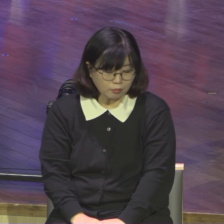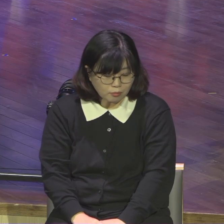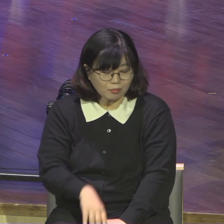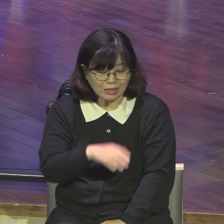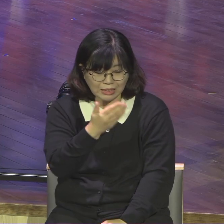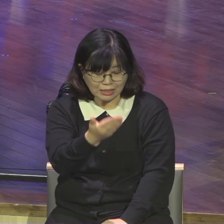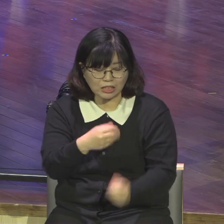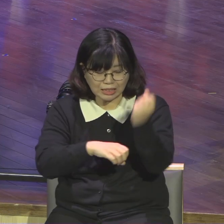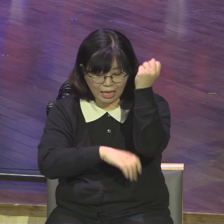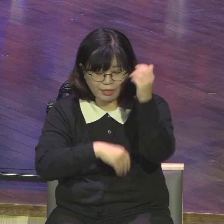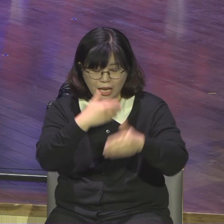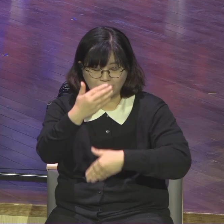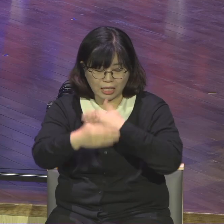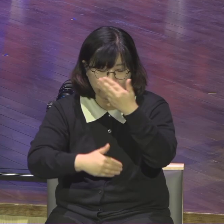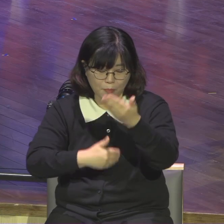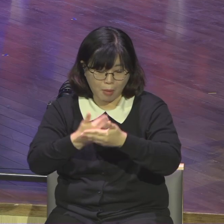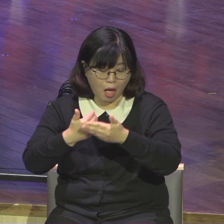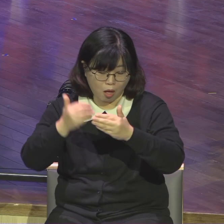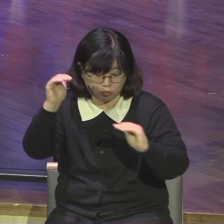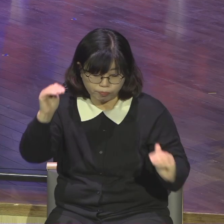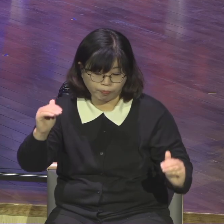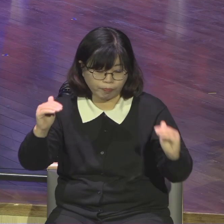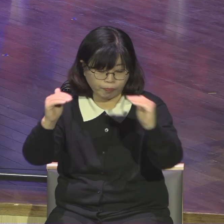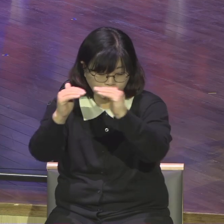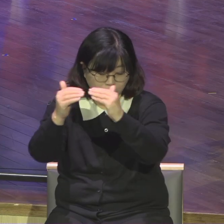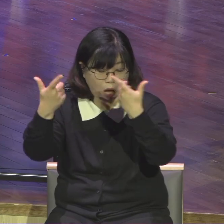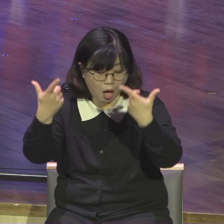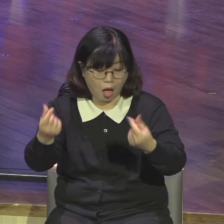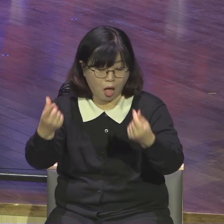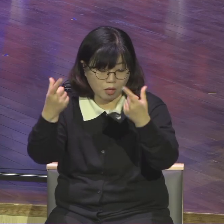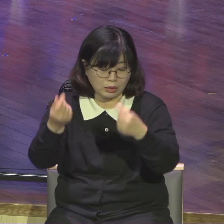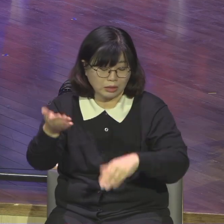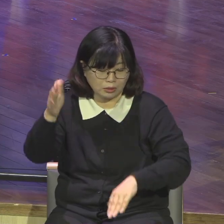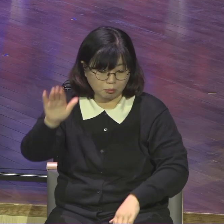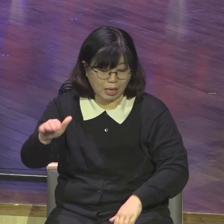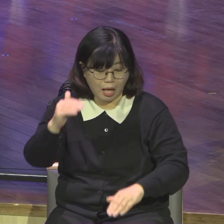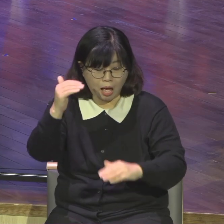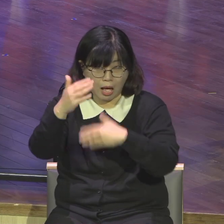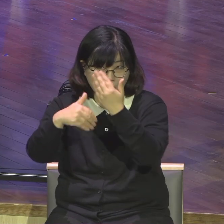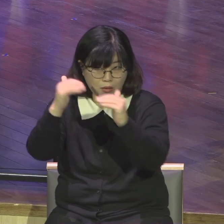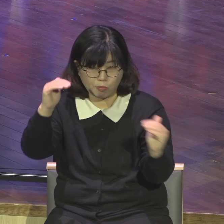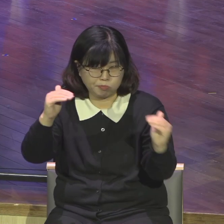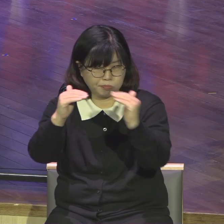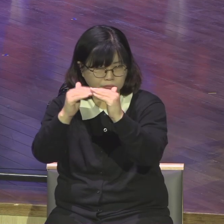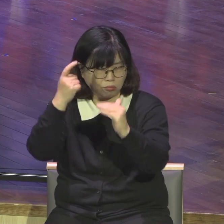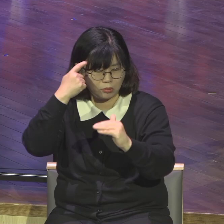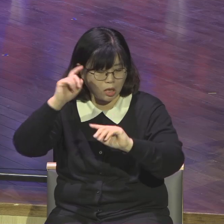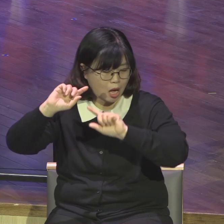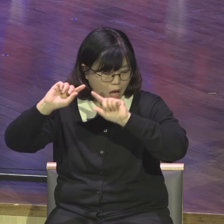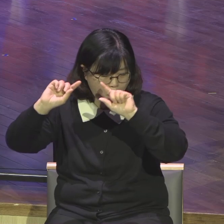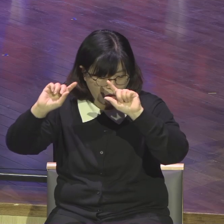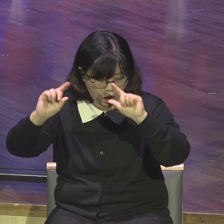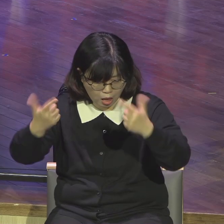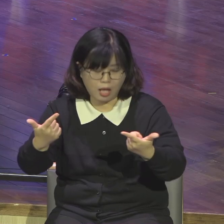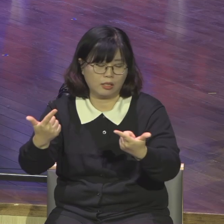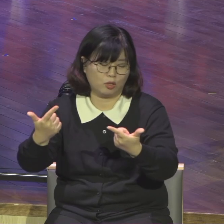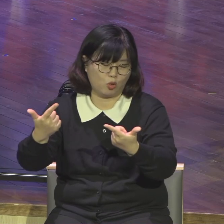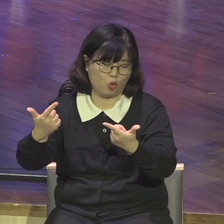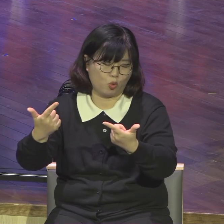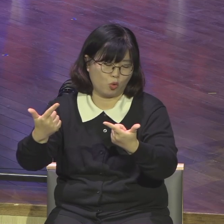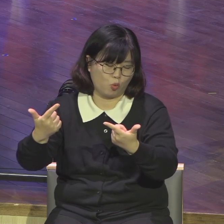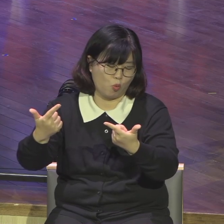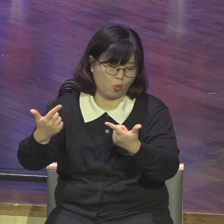그는 근본 하나님의 본체시나 하나님과 동등됨을 취할